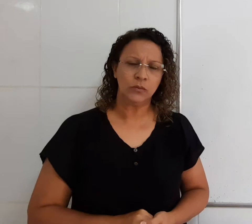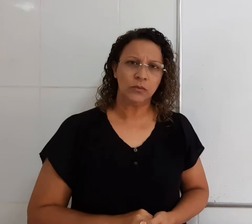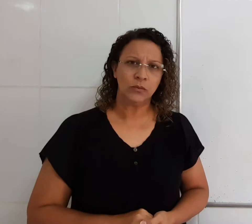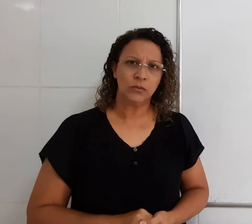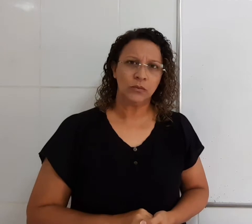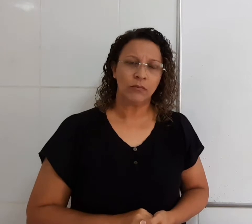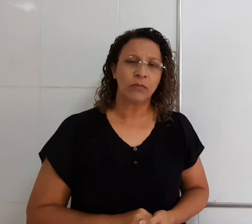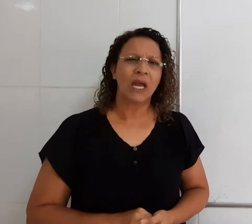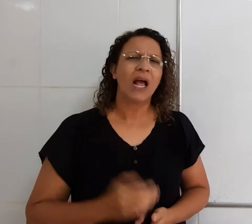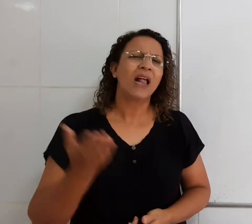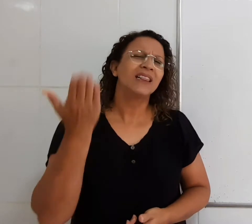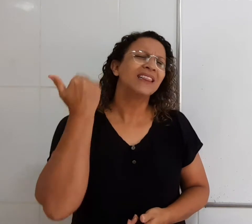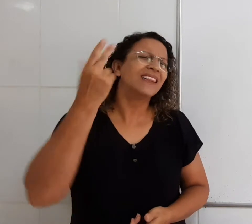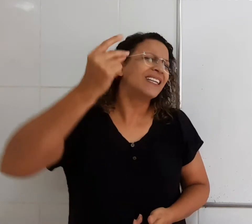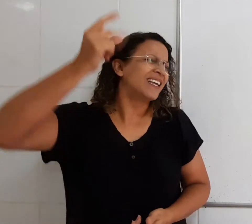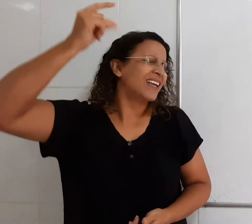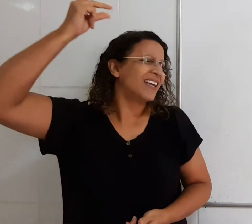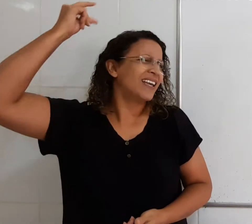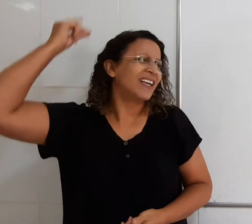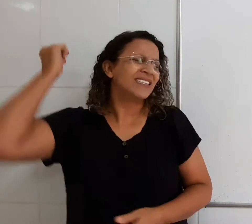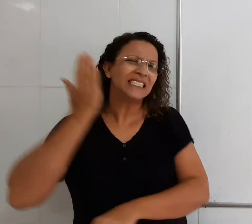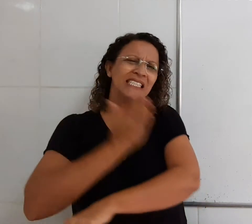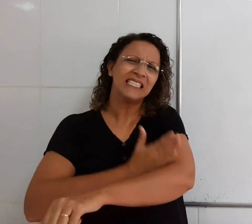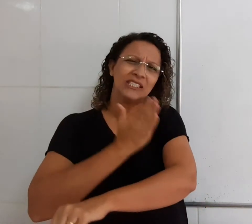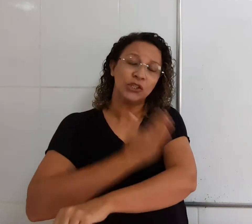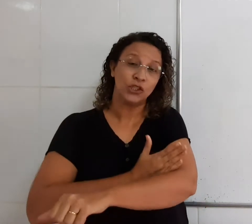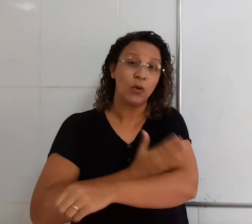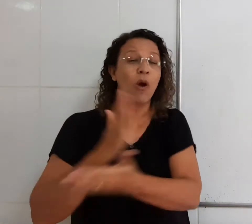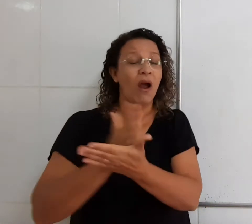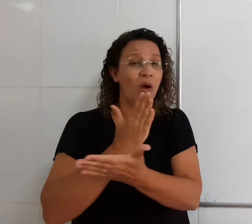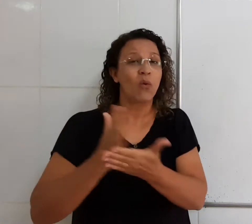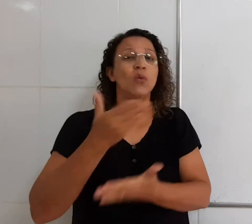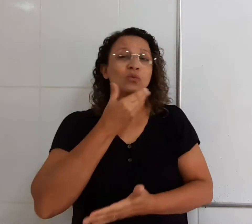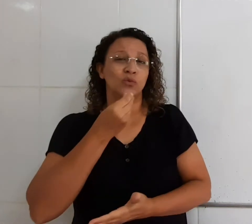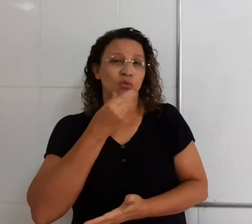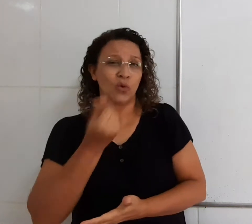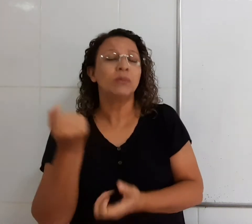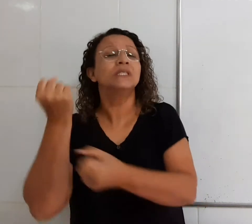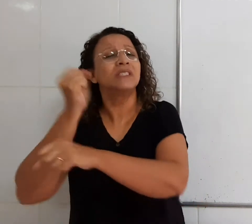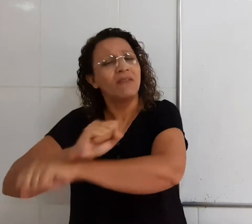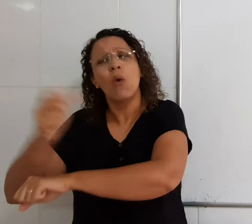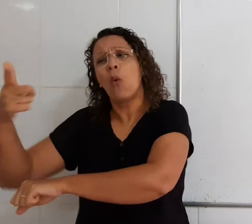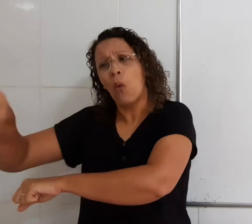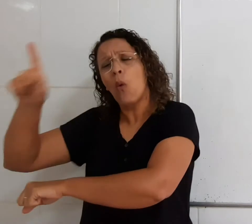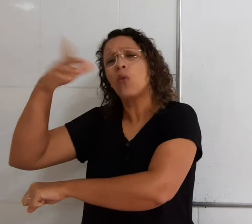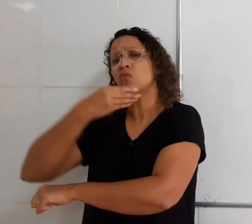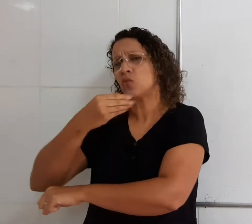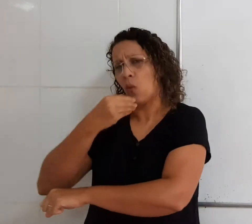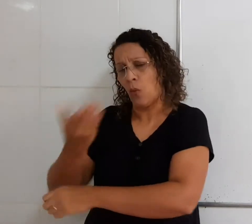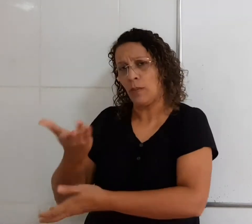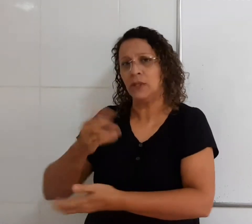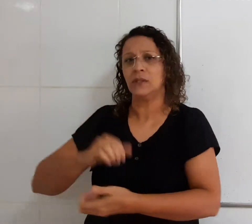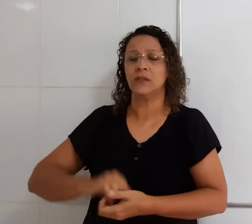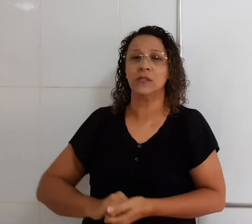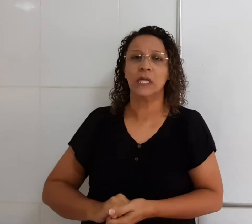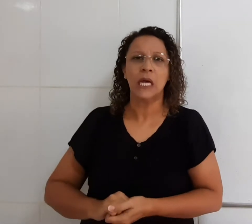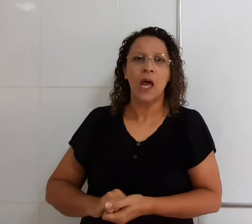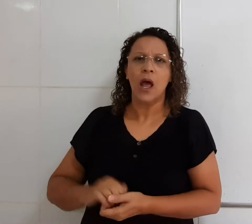Desde os tempos antigos, alguns homens escravizaram outros homens, que não eram vistos como